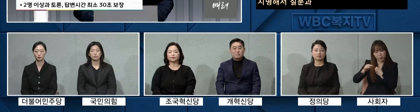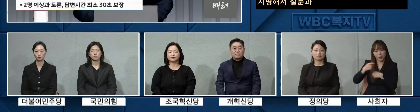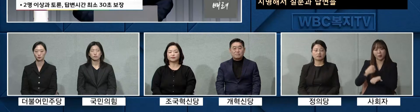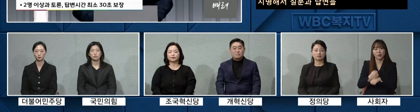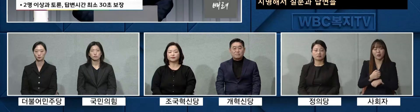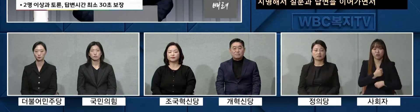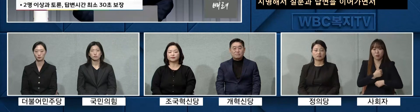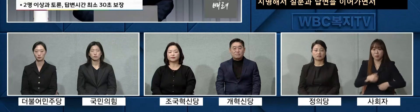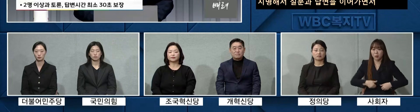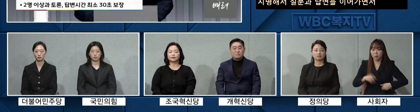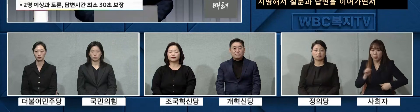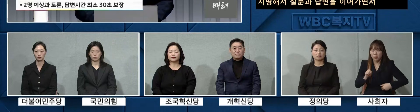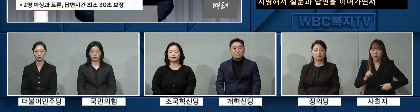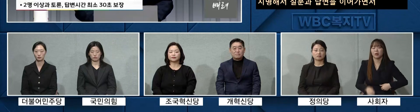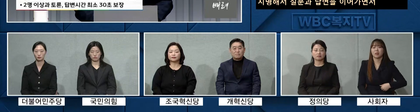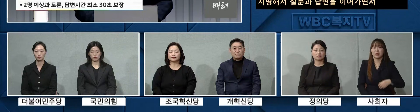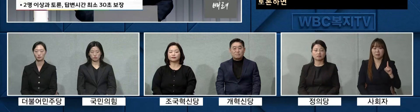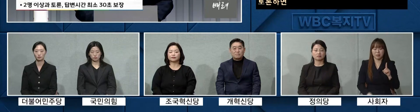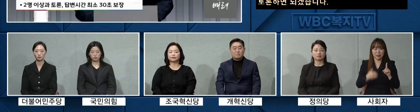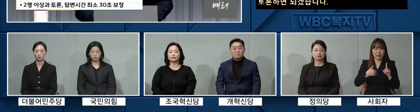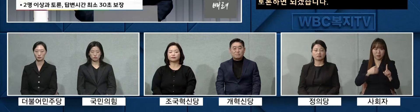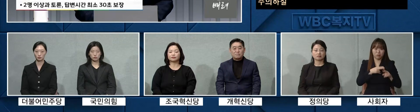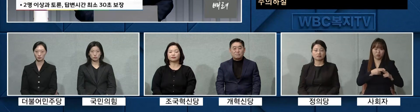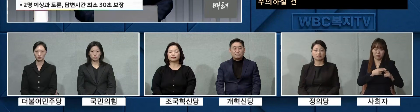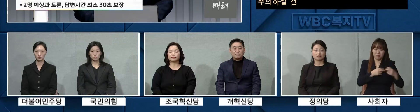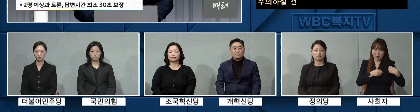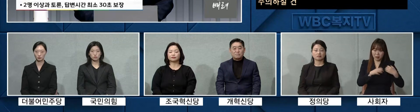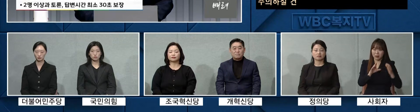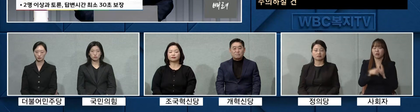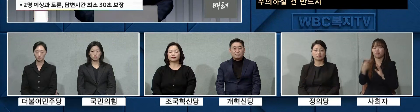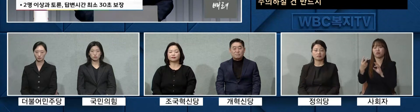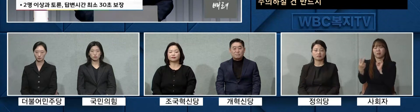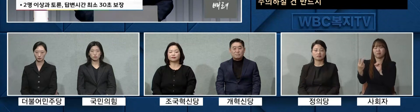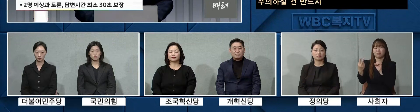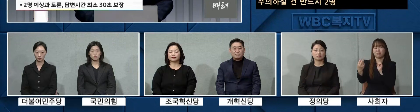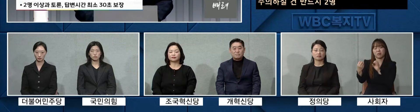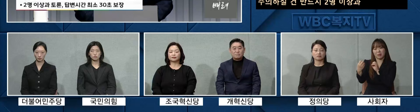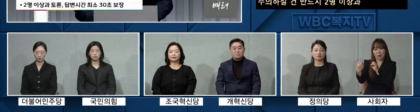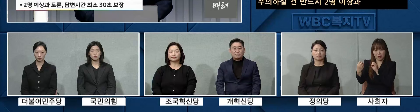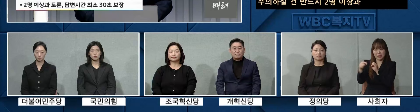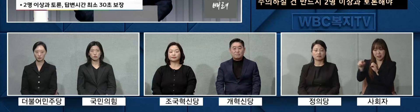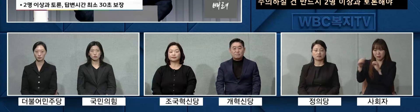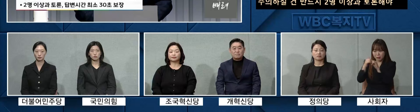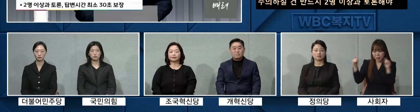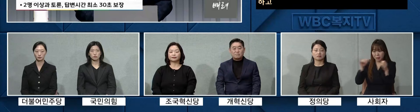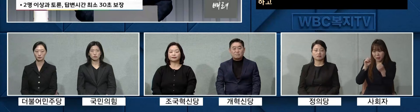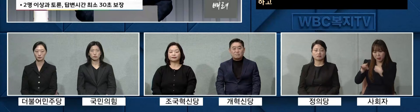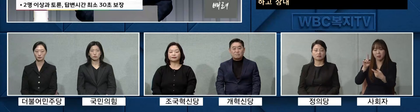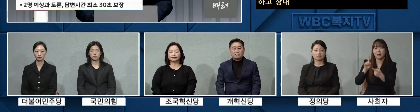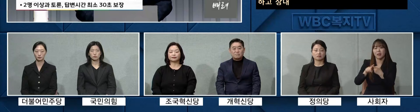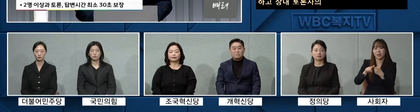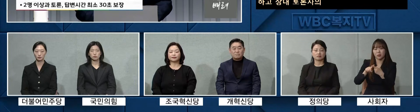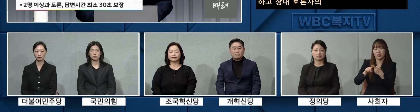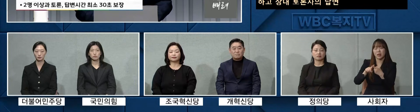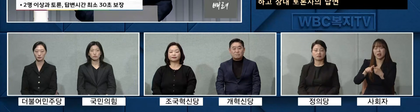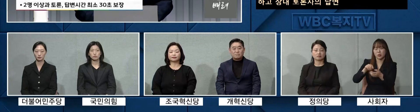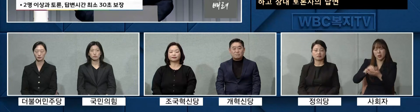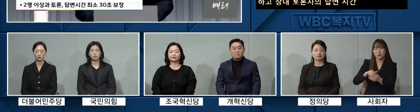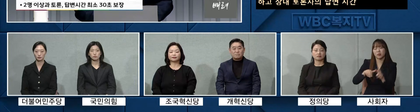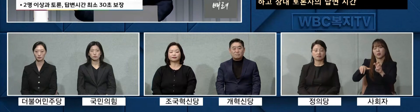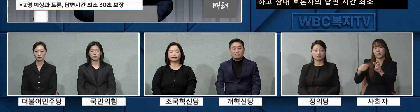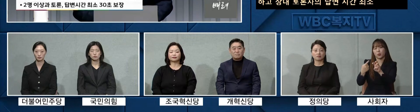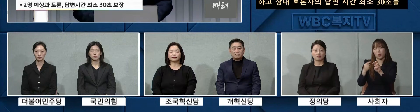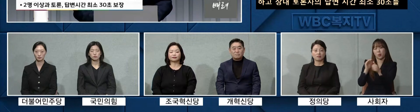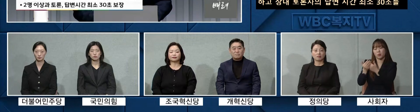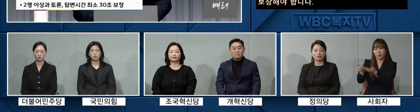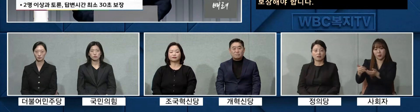주의하실 건 반드시 2명 이상과 토론해야 하고 상대 토론자의 답변 시간 최소 30초를 보장해야 합니다.